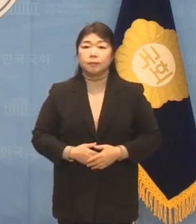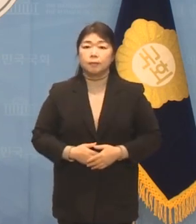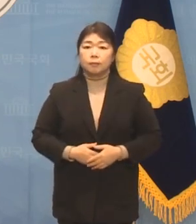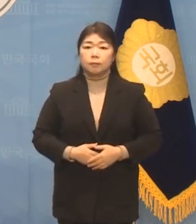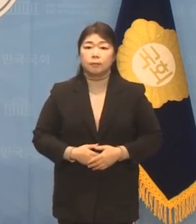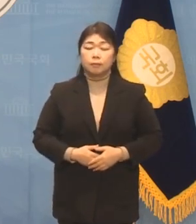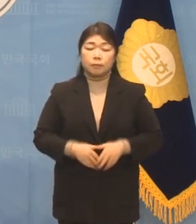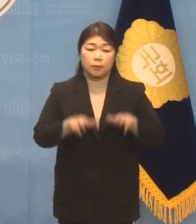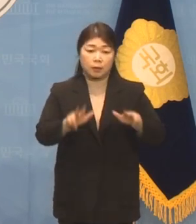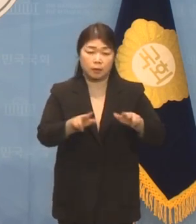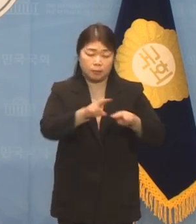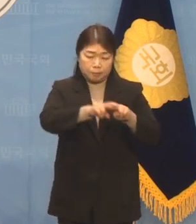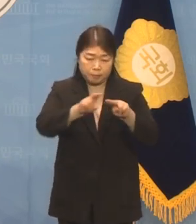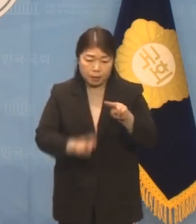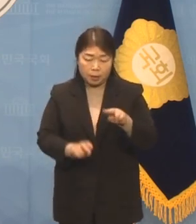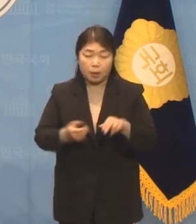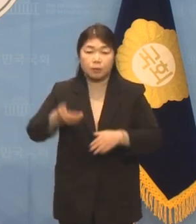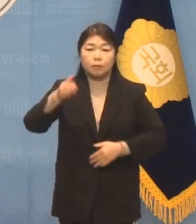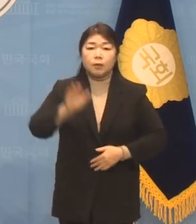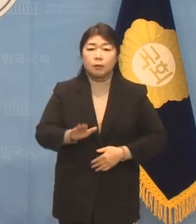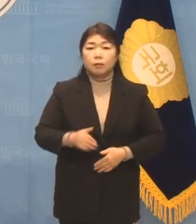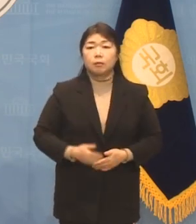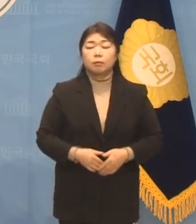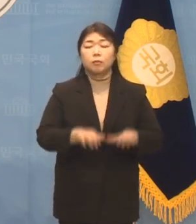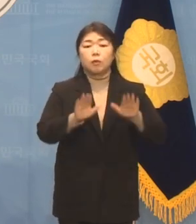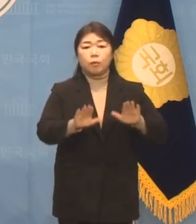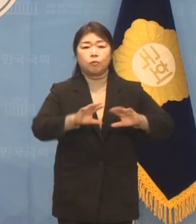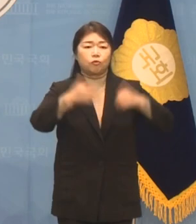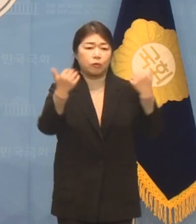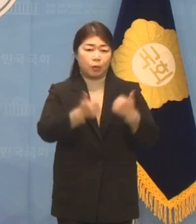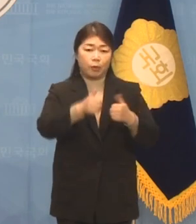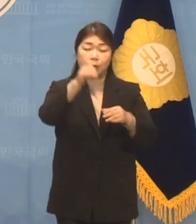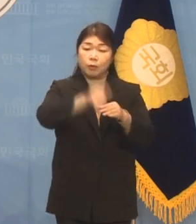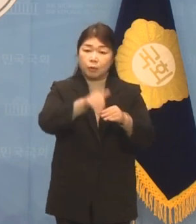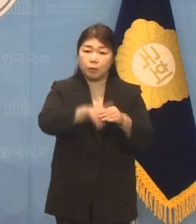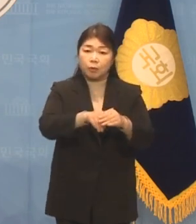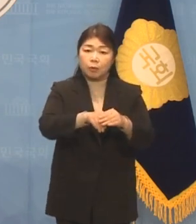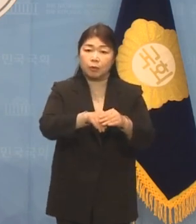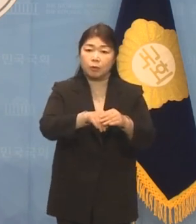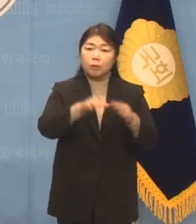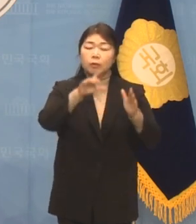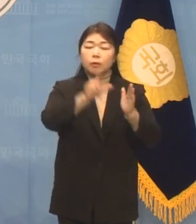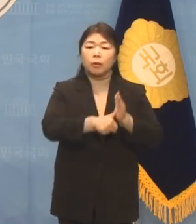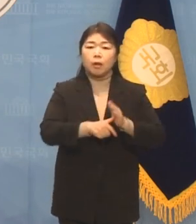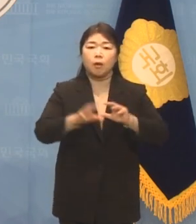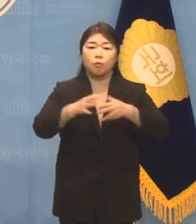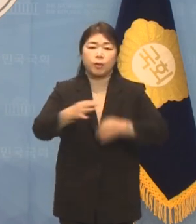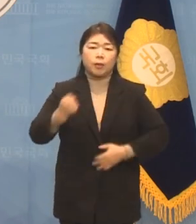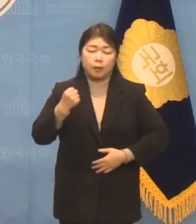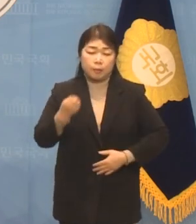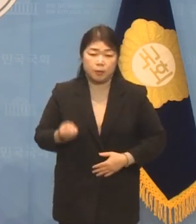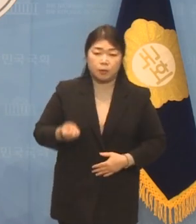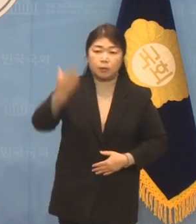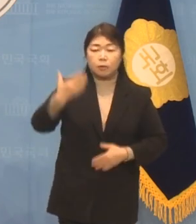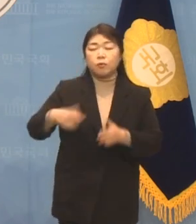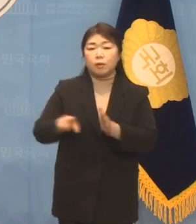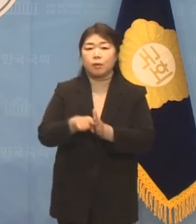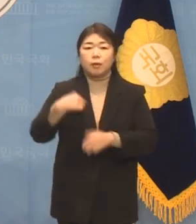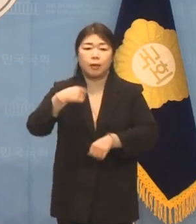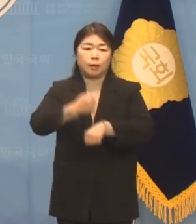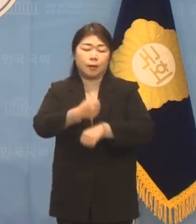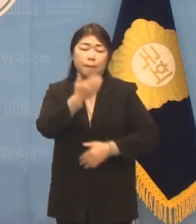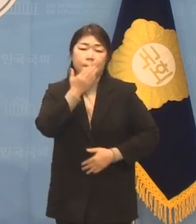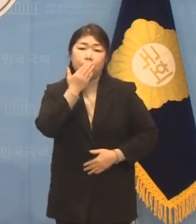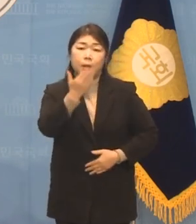저는 이제 물러서지만 이번 총선 우리 당의 승리를 위해 제가 할 수 있는